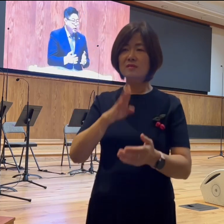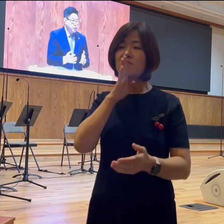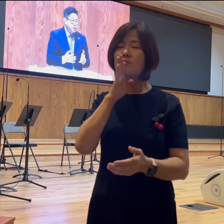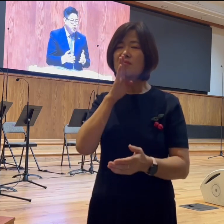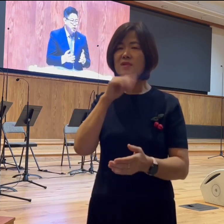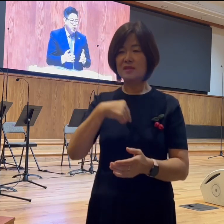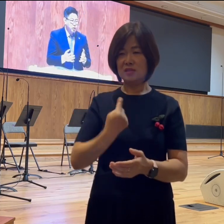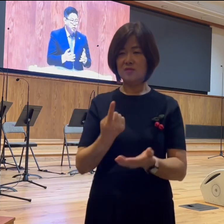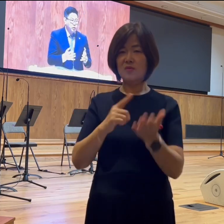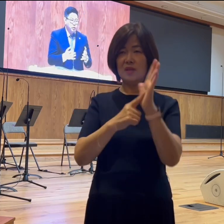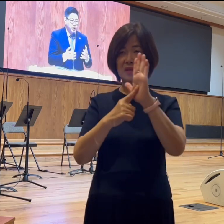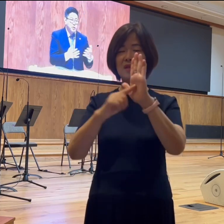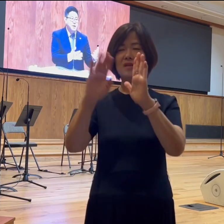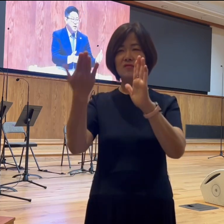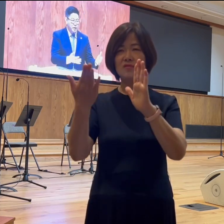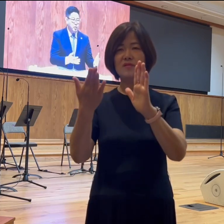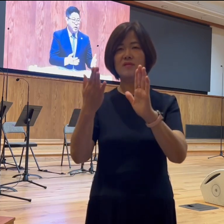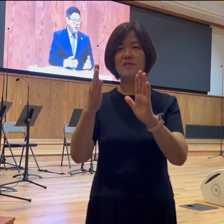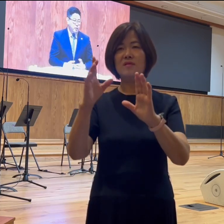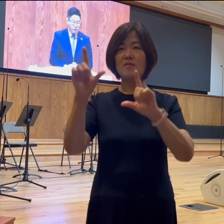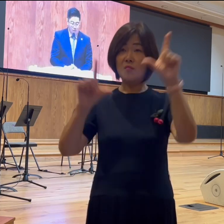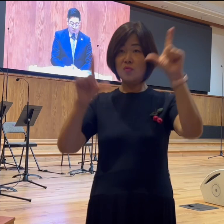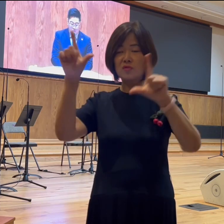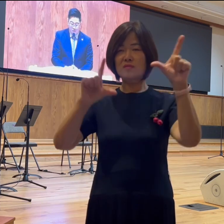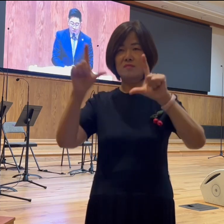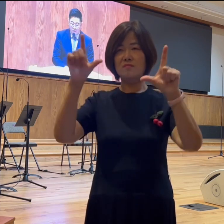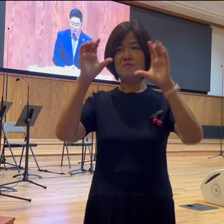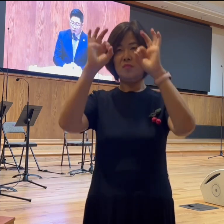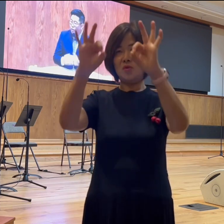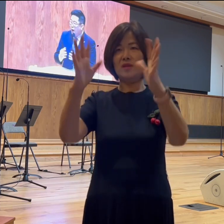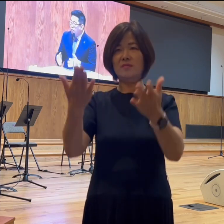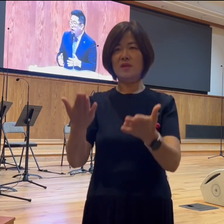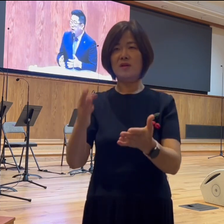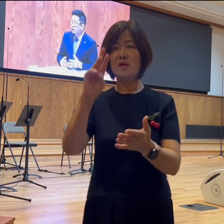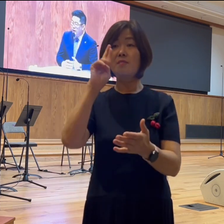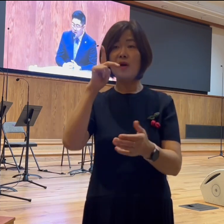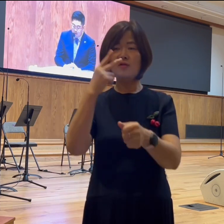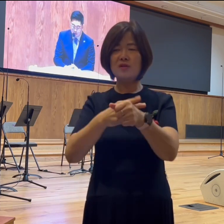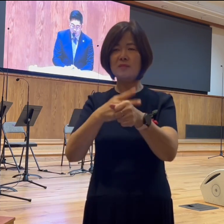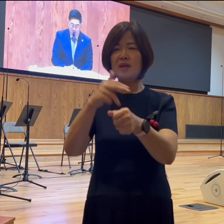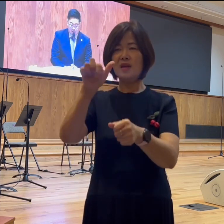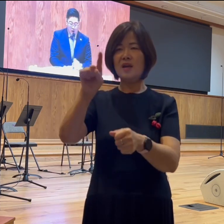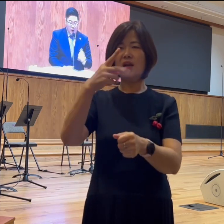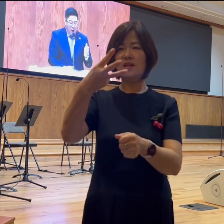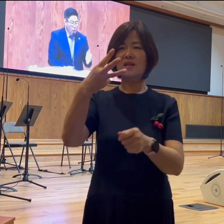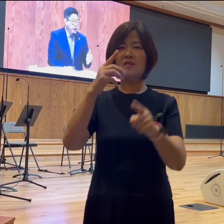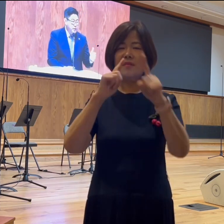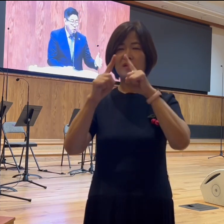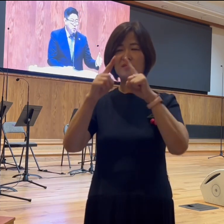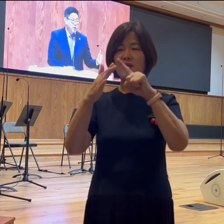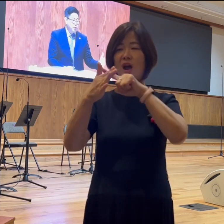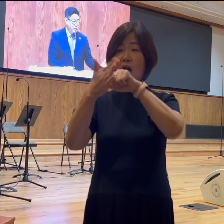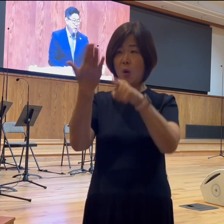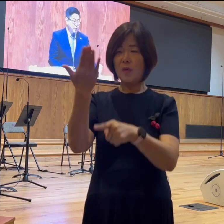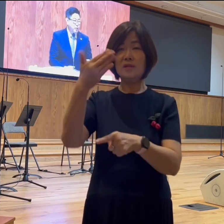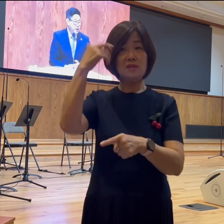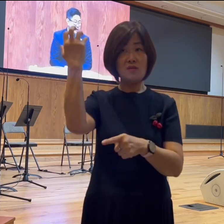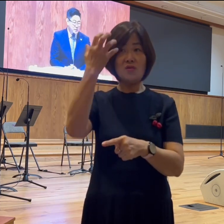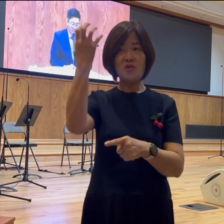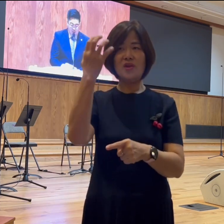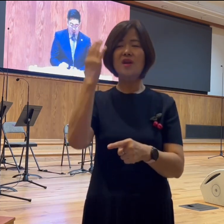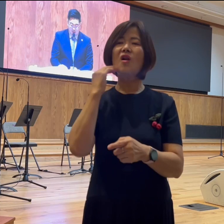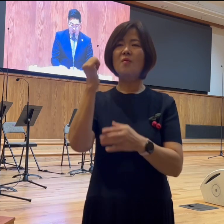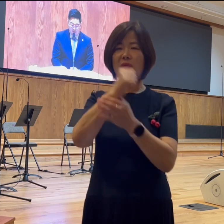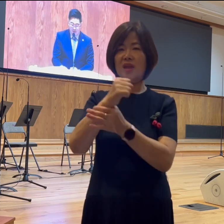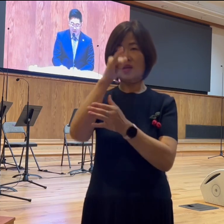증거해 주시는 어떤 현상이라고 할까요? 그걸 바울이 갈라디아서 말씀에서 9가지 성령의 열매로 표현하지